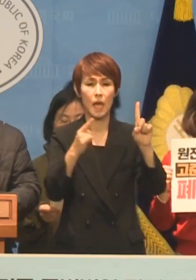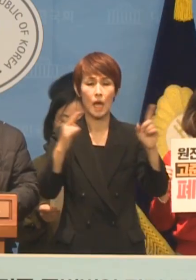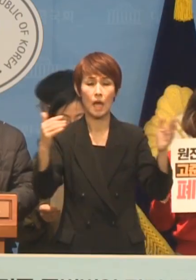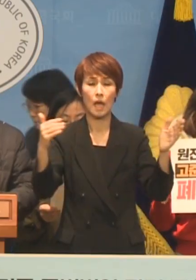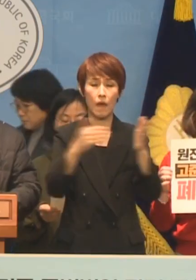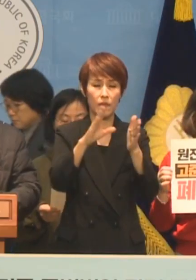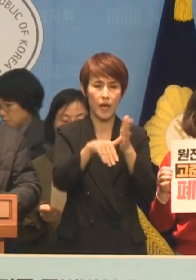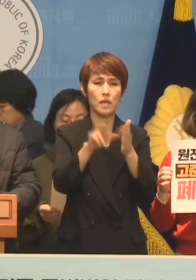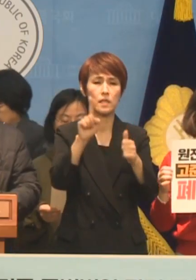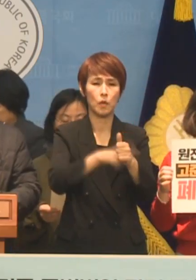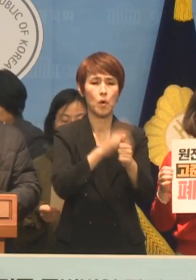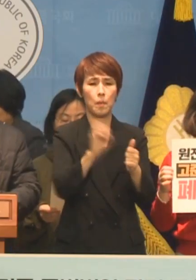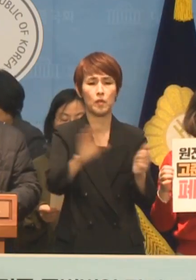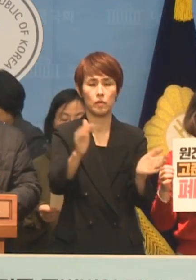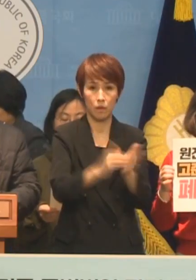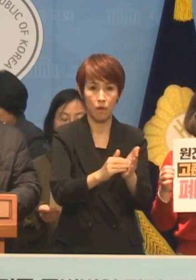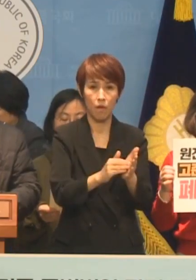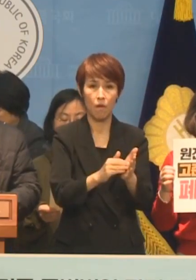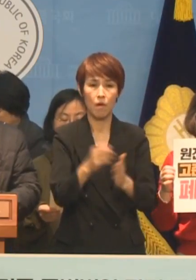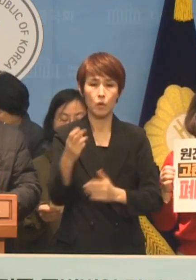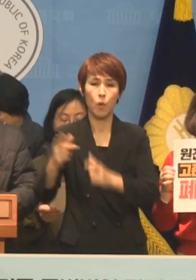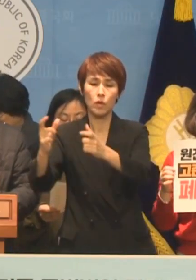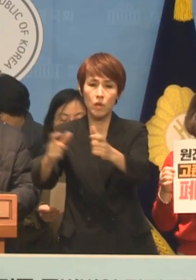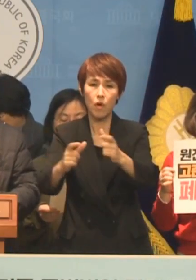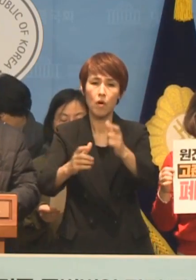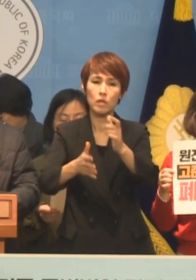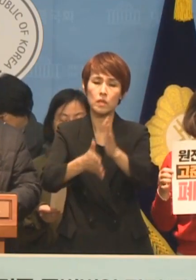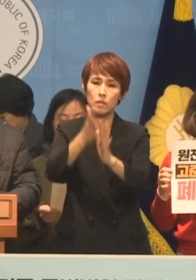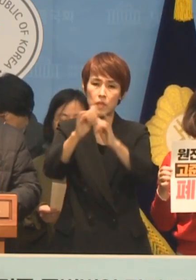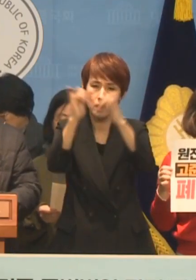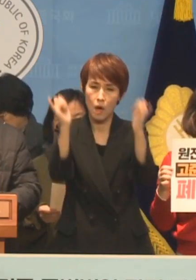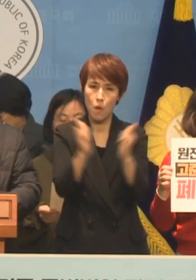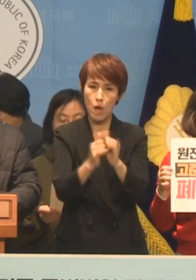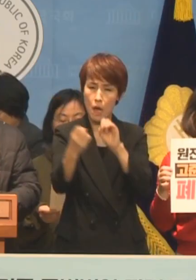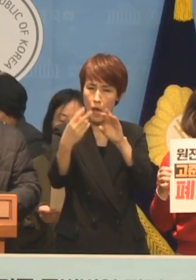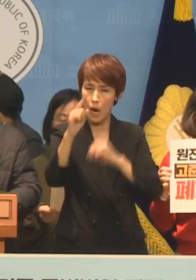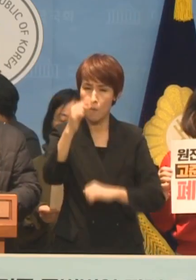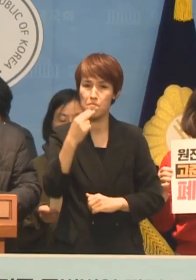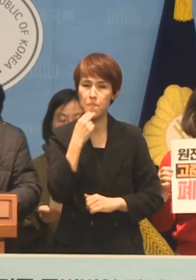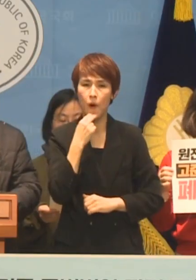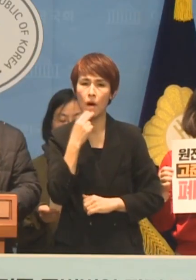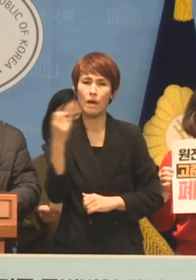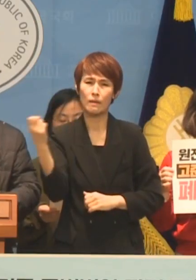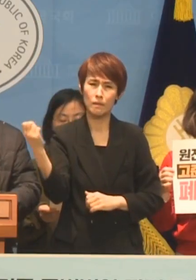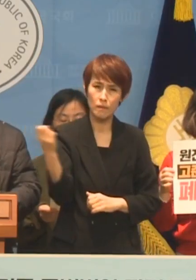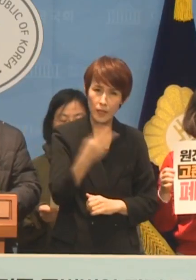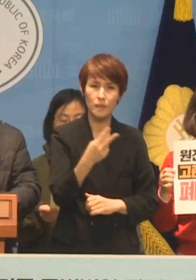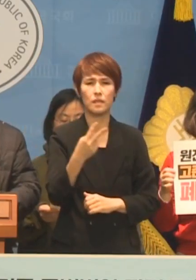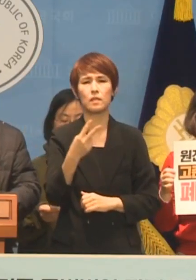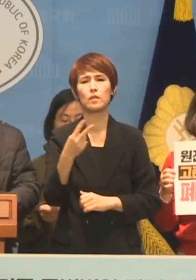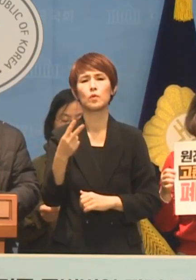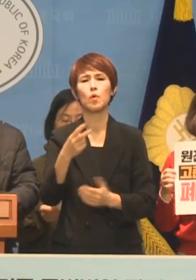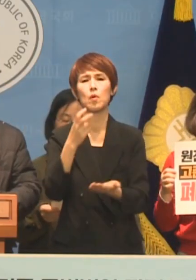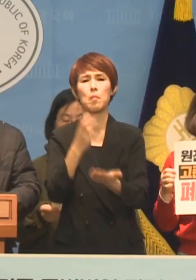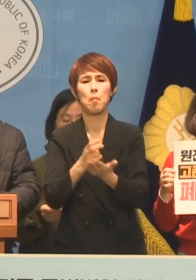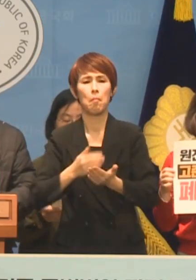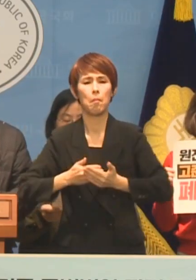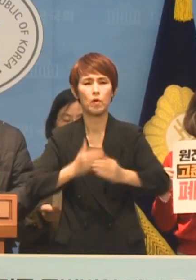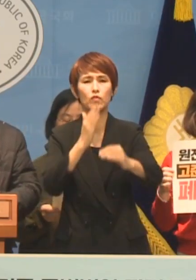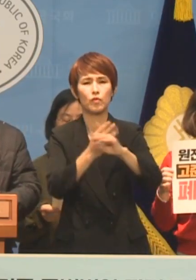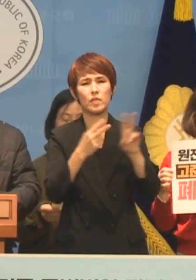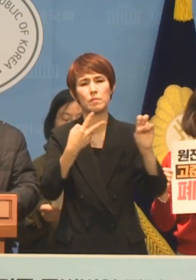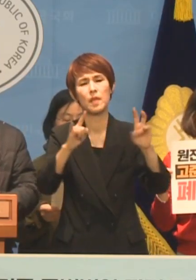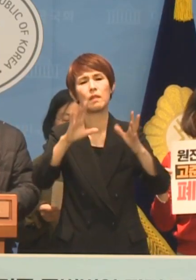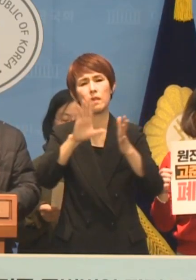폐기되었다. 그러나 폐기된 법안이 지역과 시민사회와의 재논의 없이 오히려 후퇴한 내용을 담은 채 22대